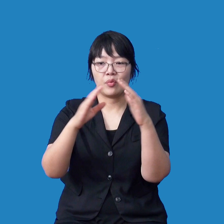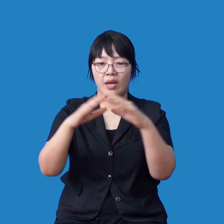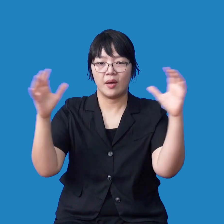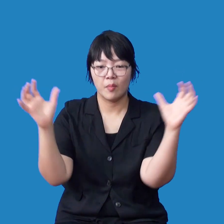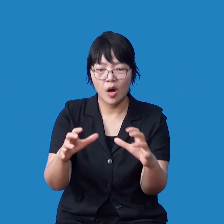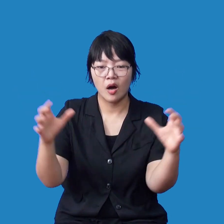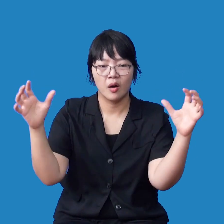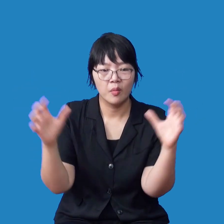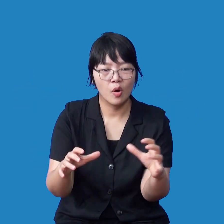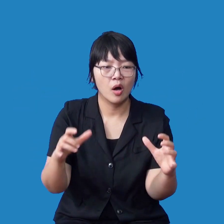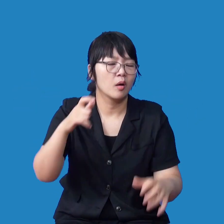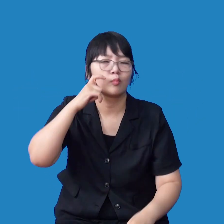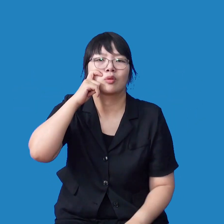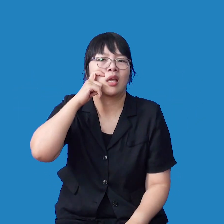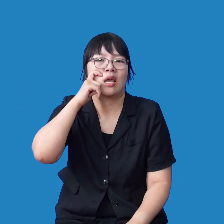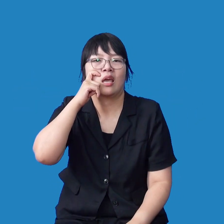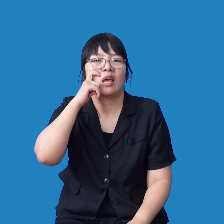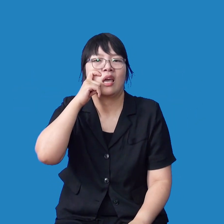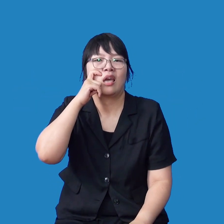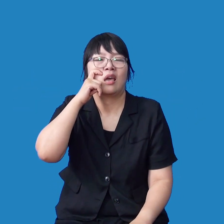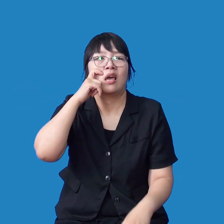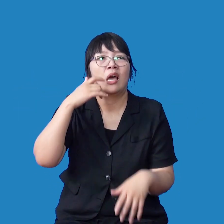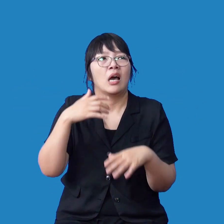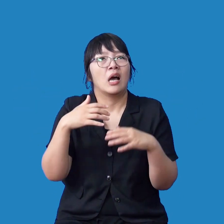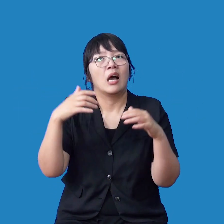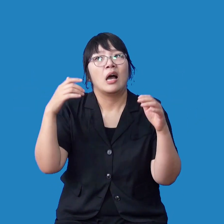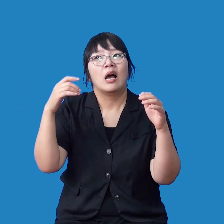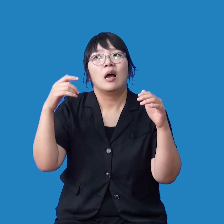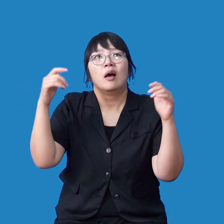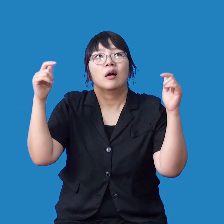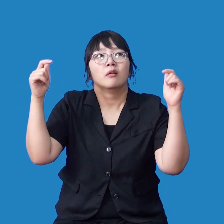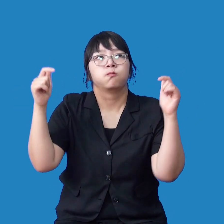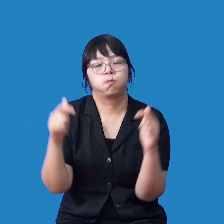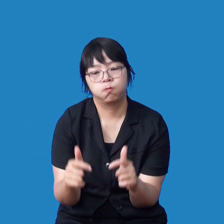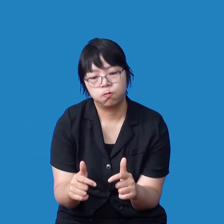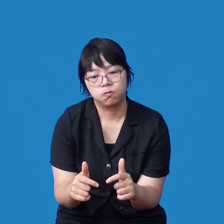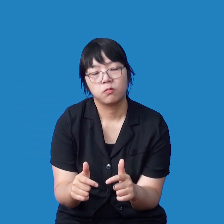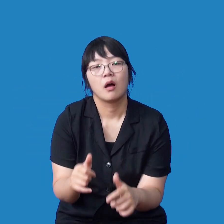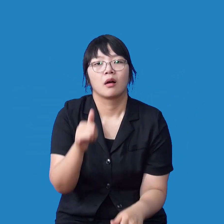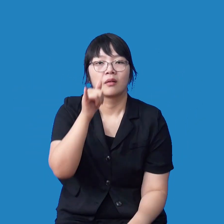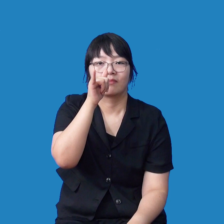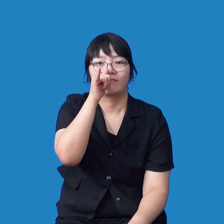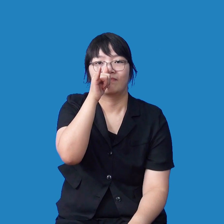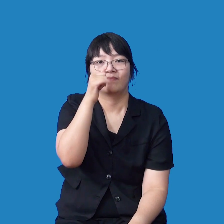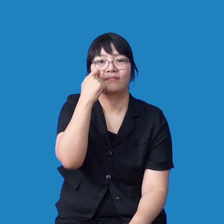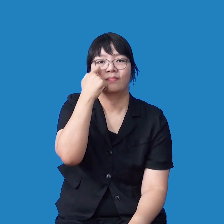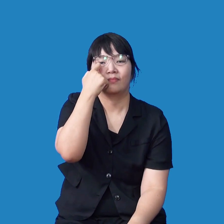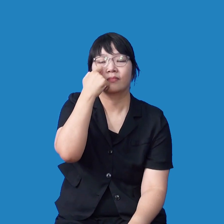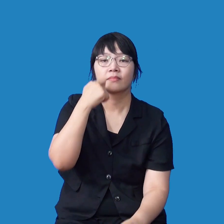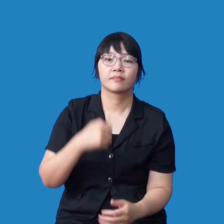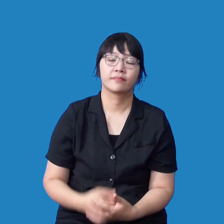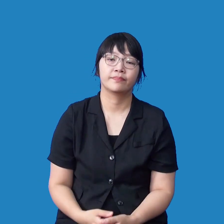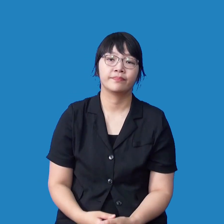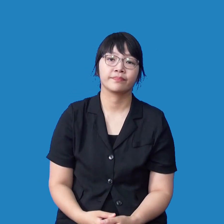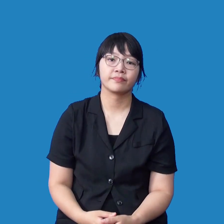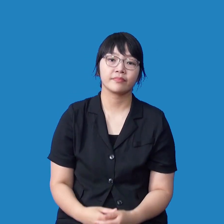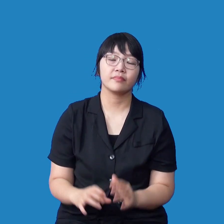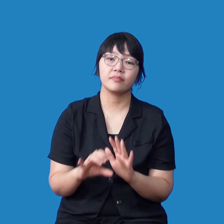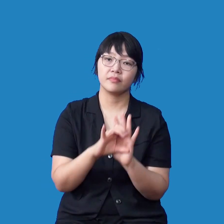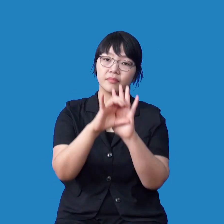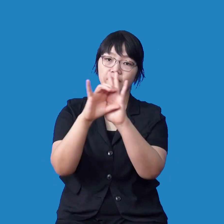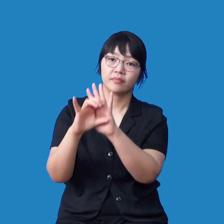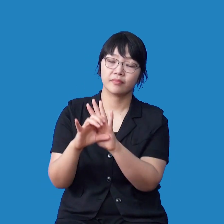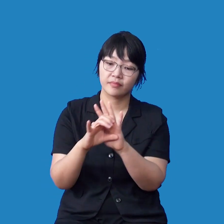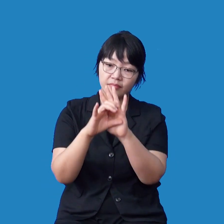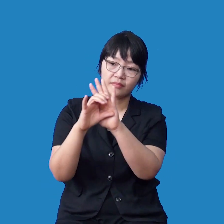모임이 급속도로 약화된 것을 우리 모두 인정하지 않을 수가 없습니다. 물론 그와 같은